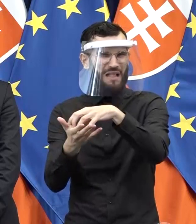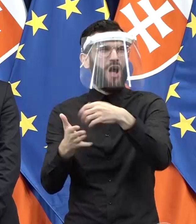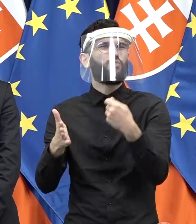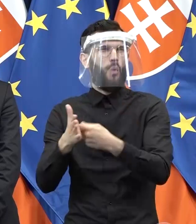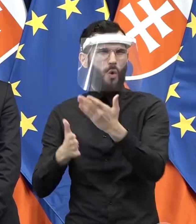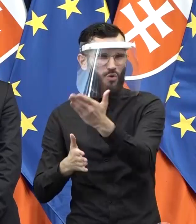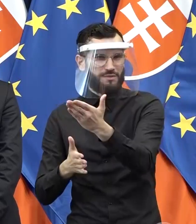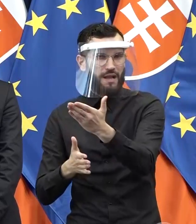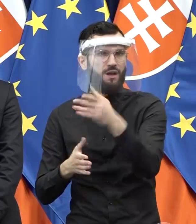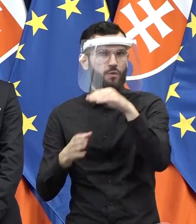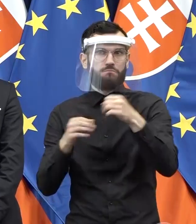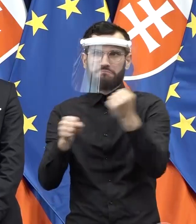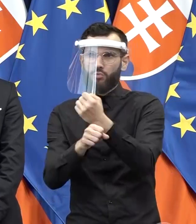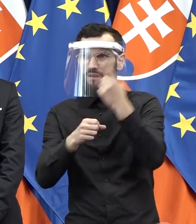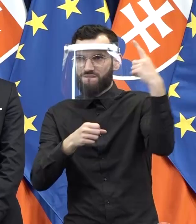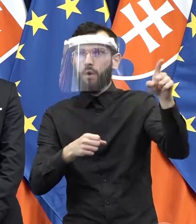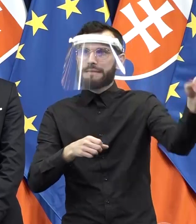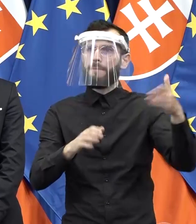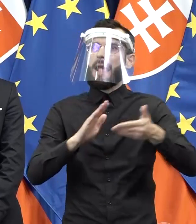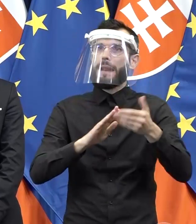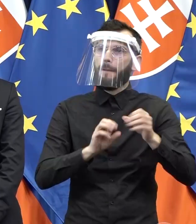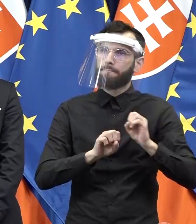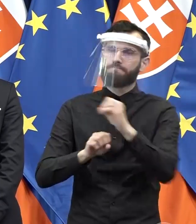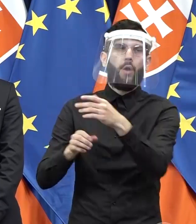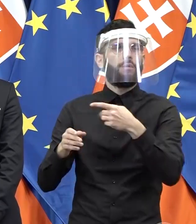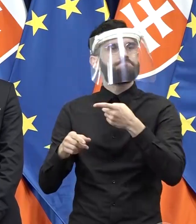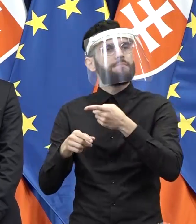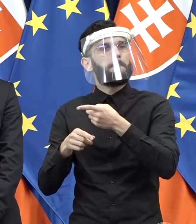pobytom vonku si ohrozovali svoje vlastné zdravie.